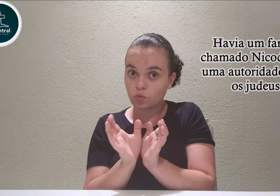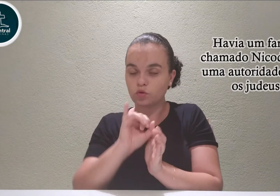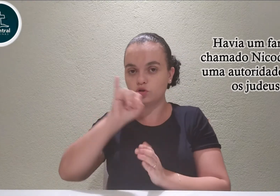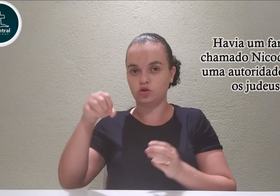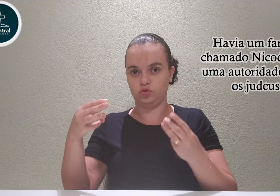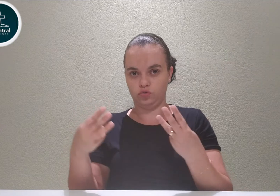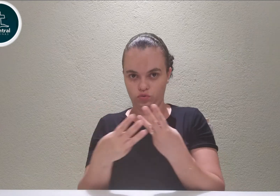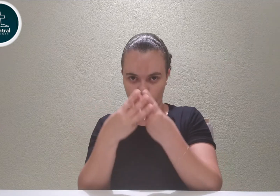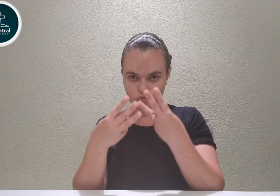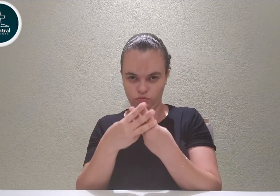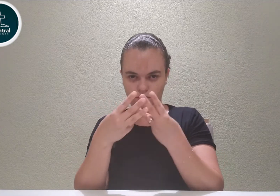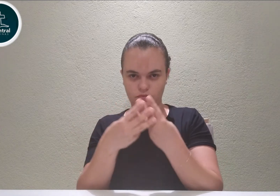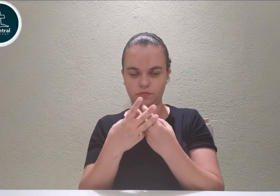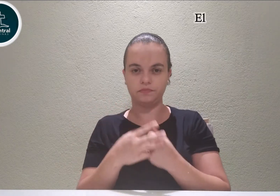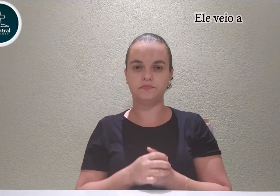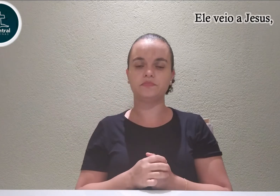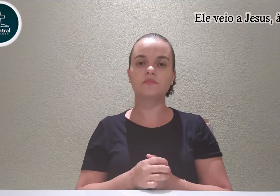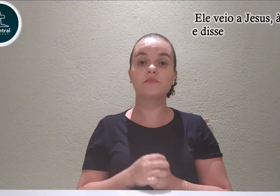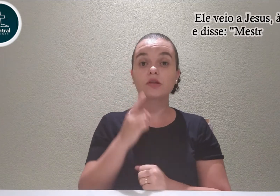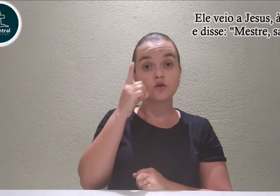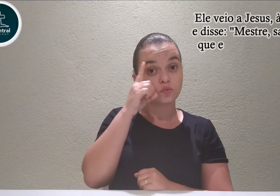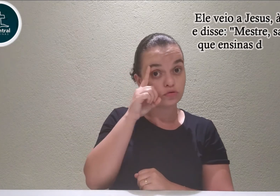uma autoridade entre os judeus.